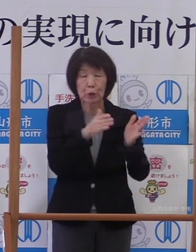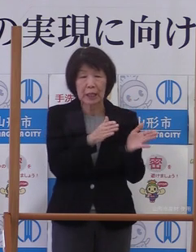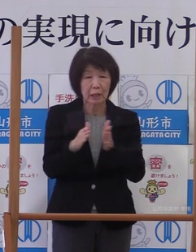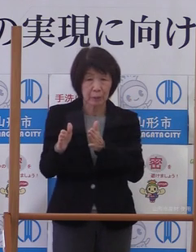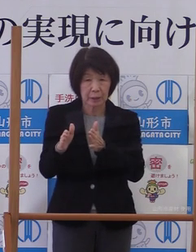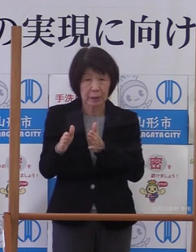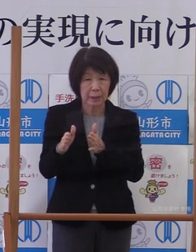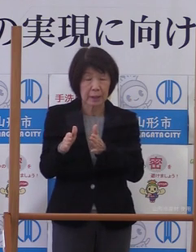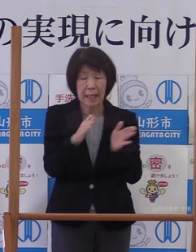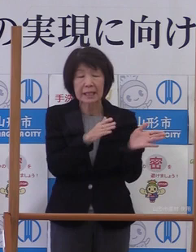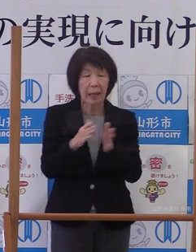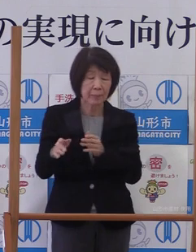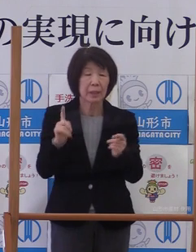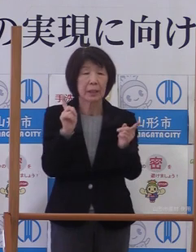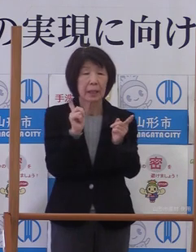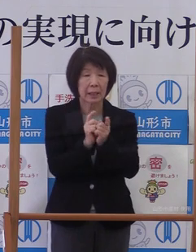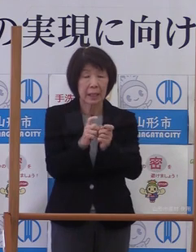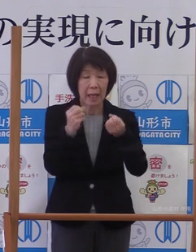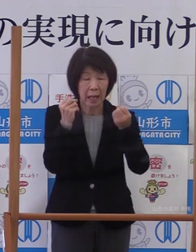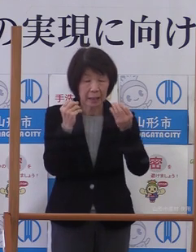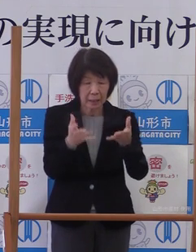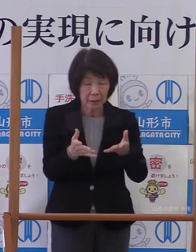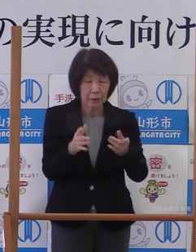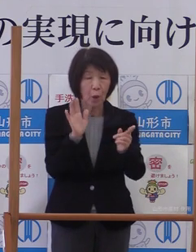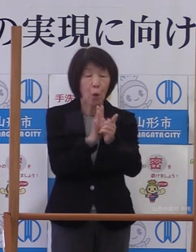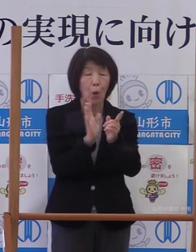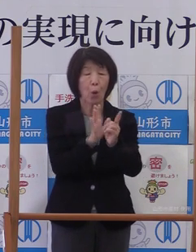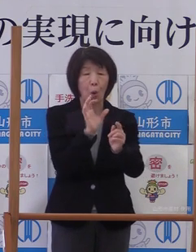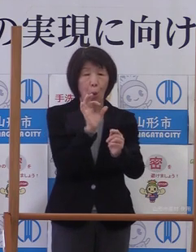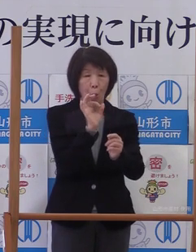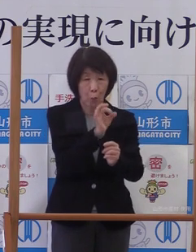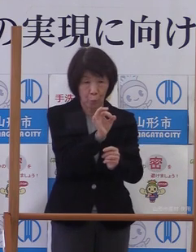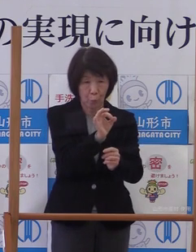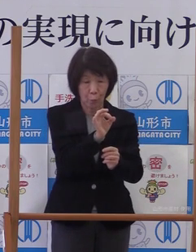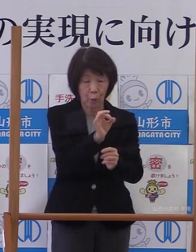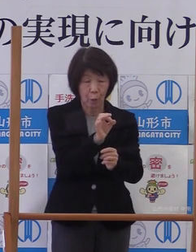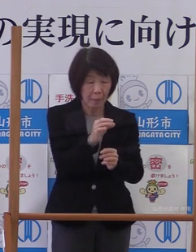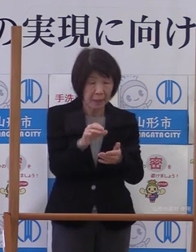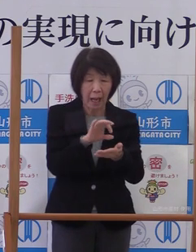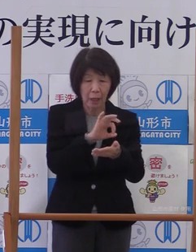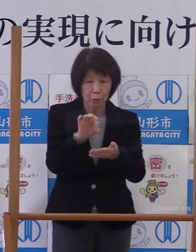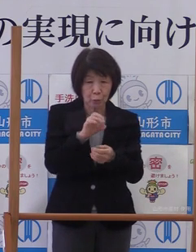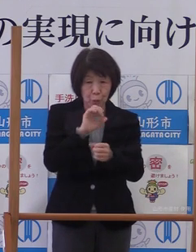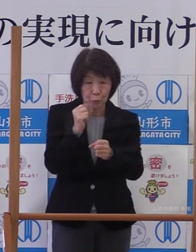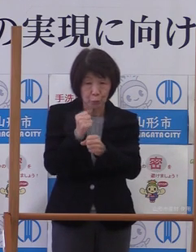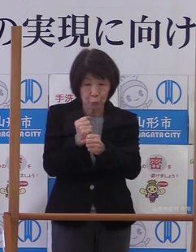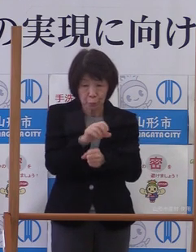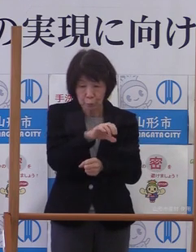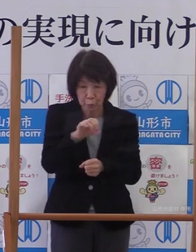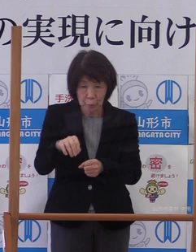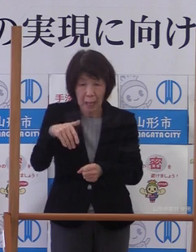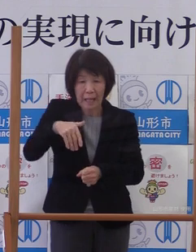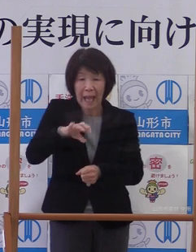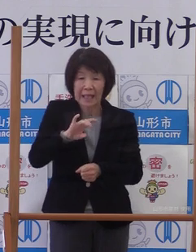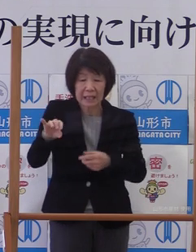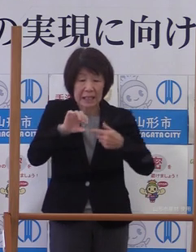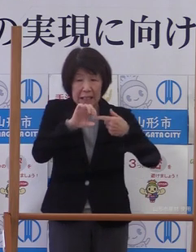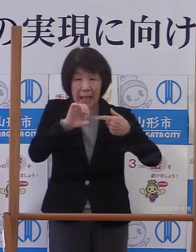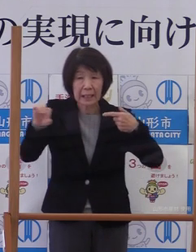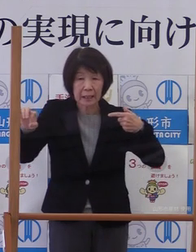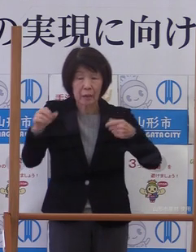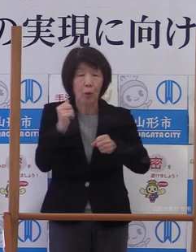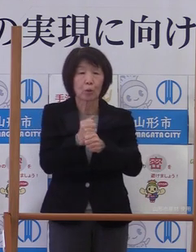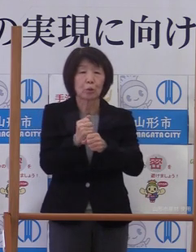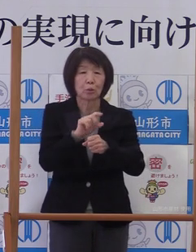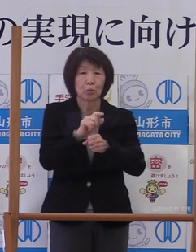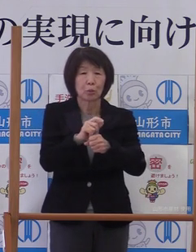導入整備に対して新たに補助を行うとともに、作付け後の収穫量が安定しないネギの作付けについて